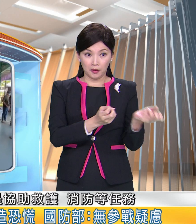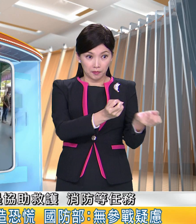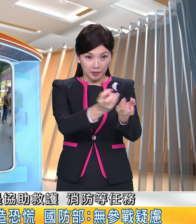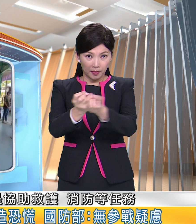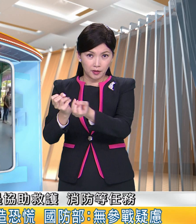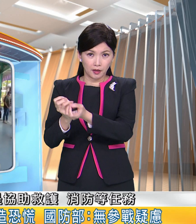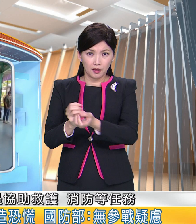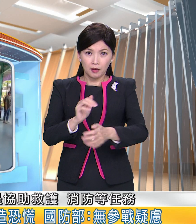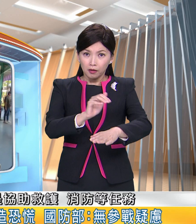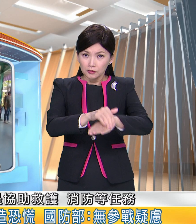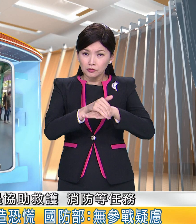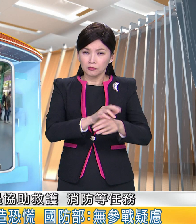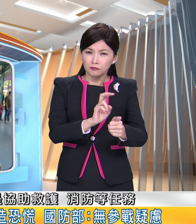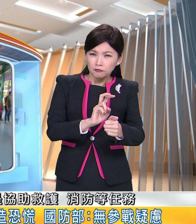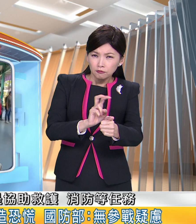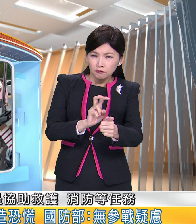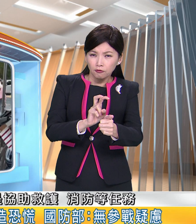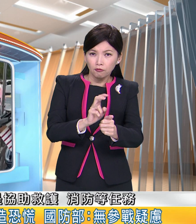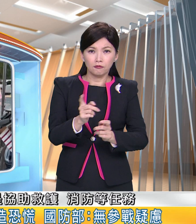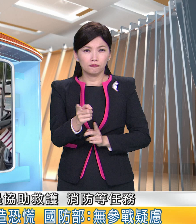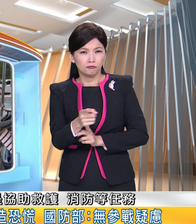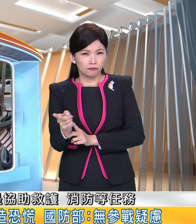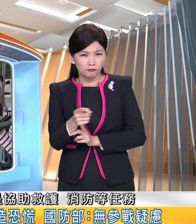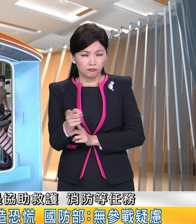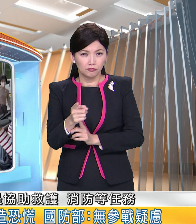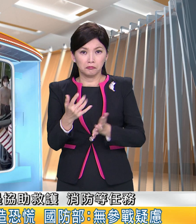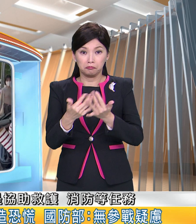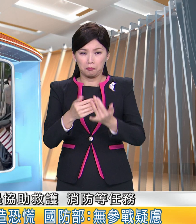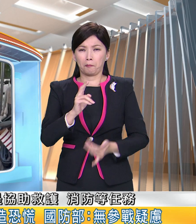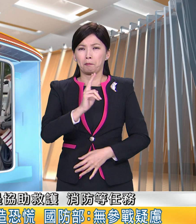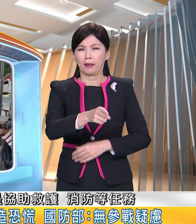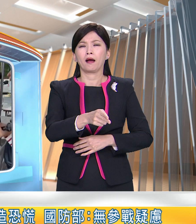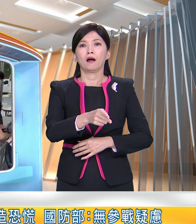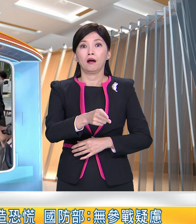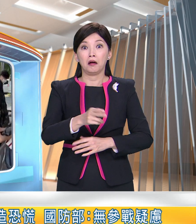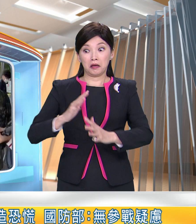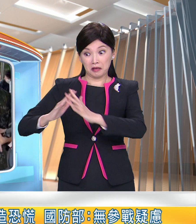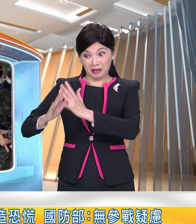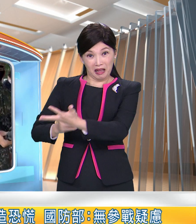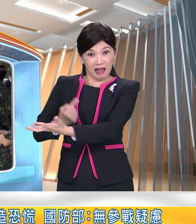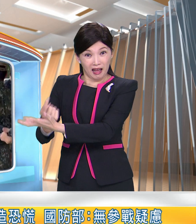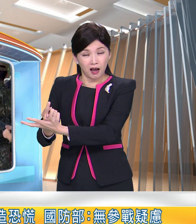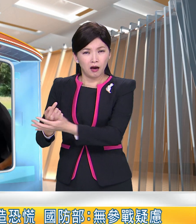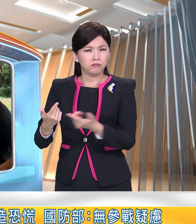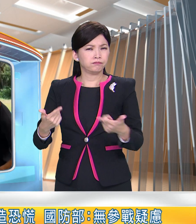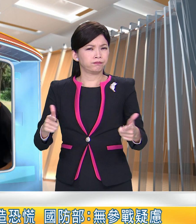是协助救护、消防等任务，没有参战的疑虑。